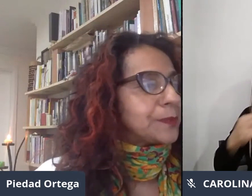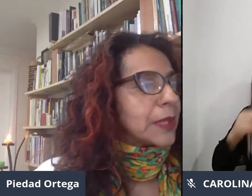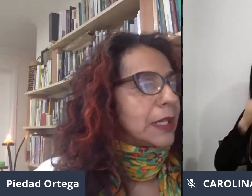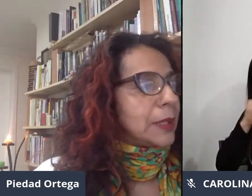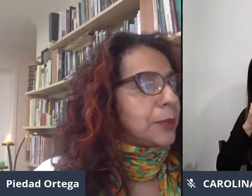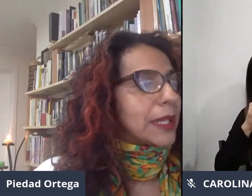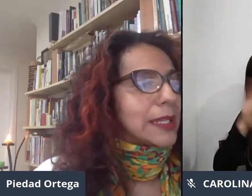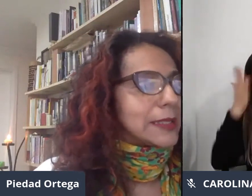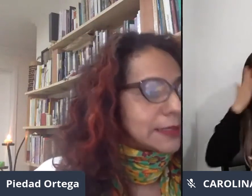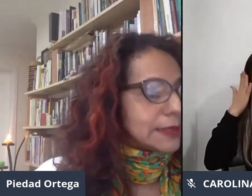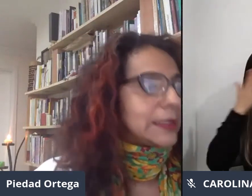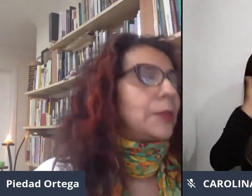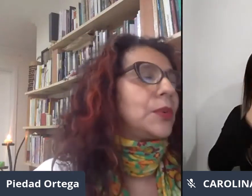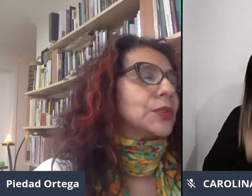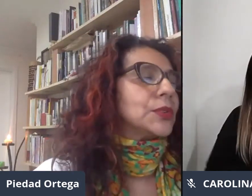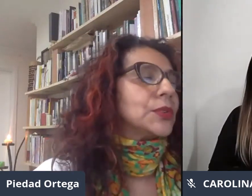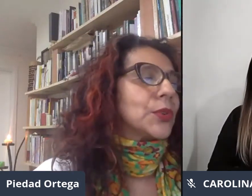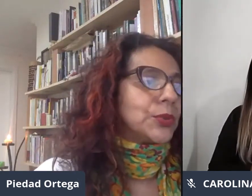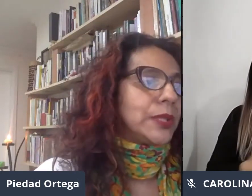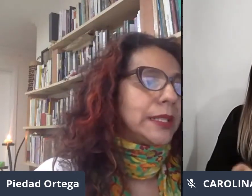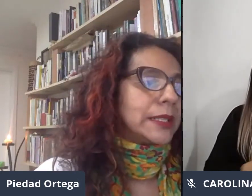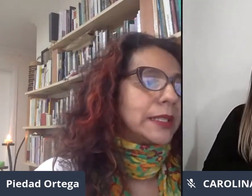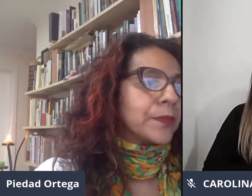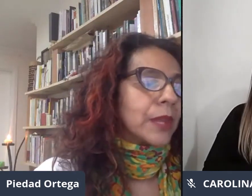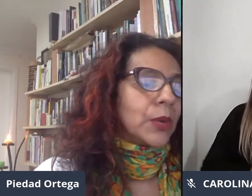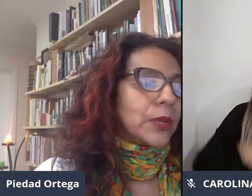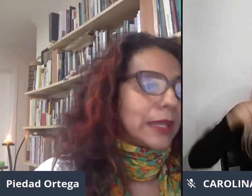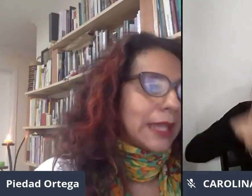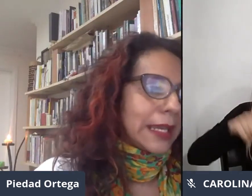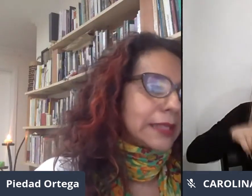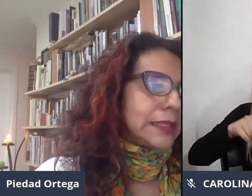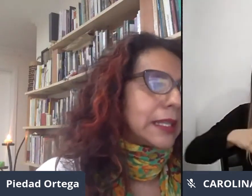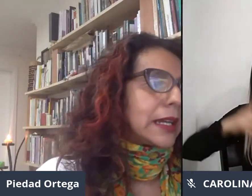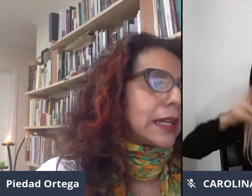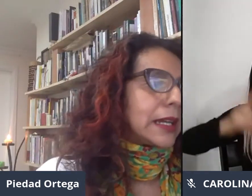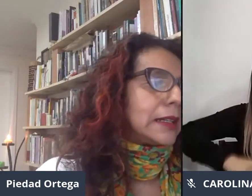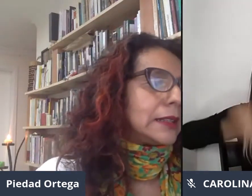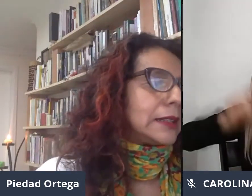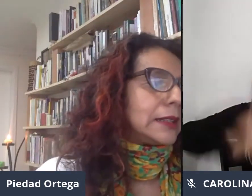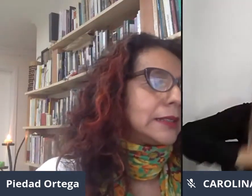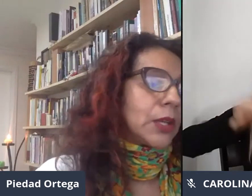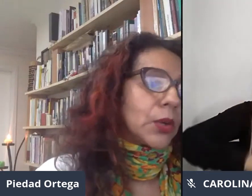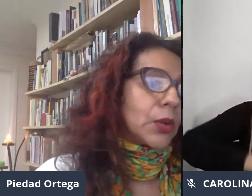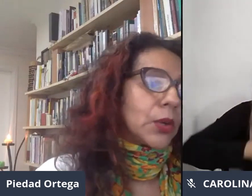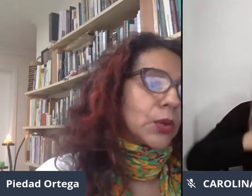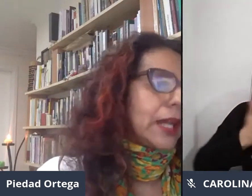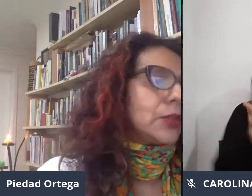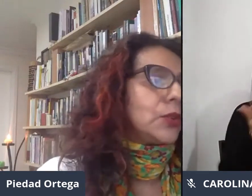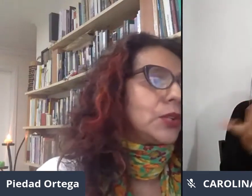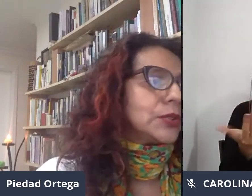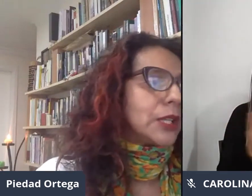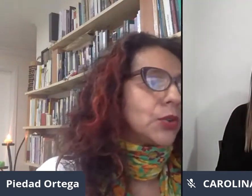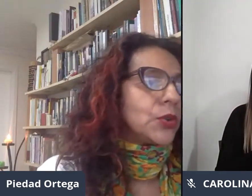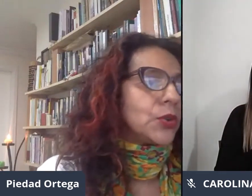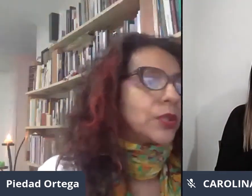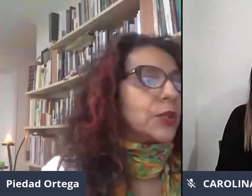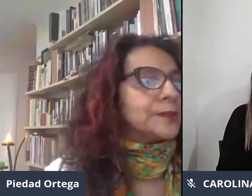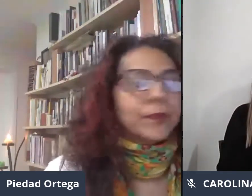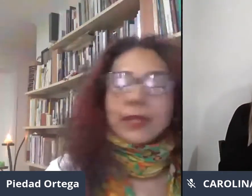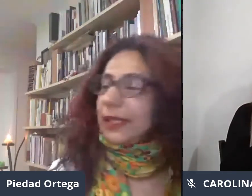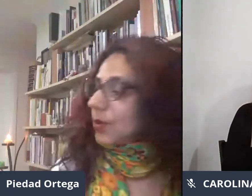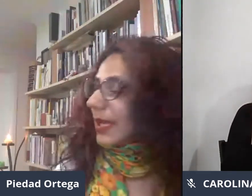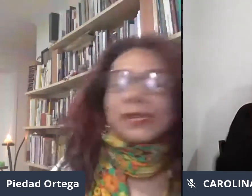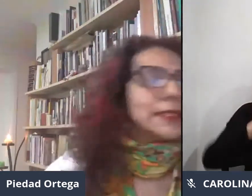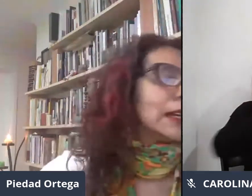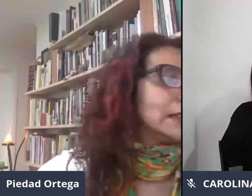futuro, porque necesitamos construir una dialéctica de lo cotidiano y lo teleológico, de